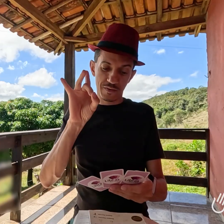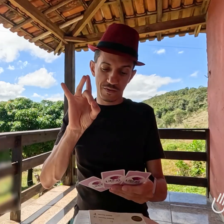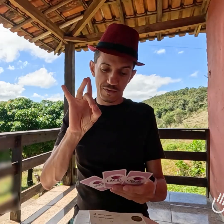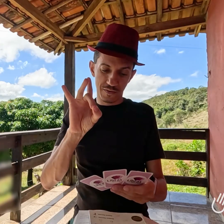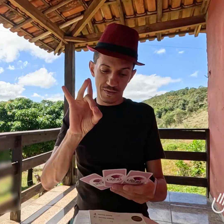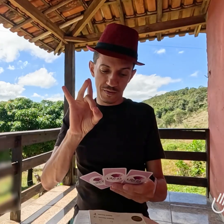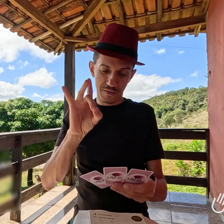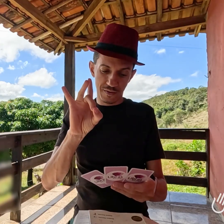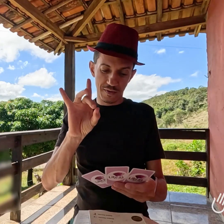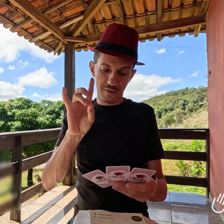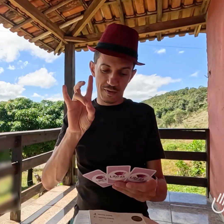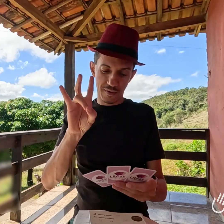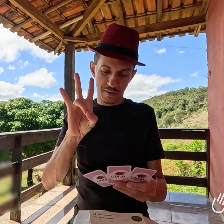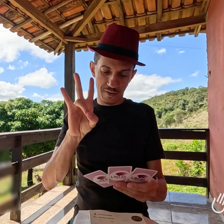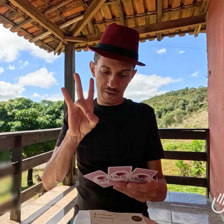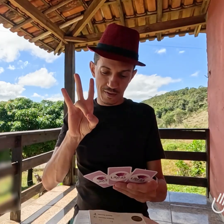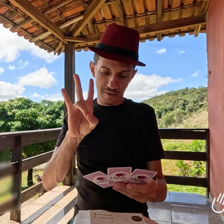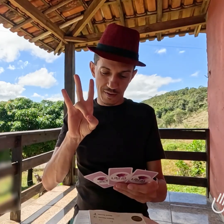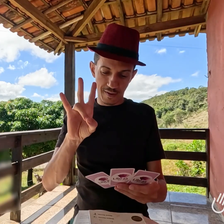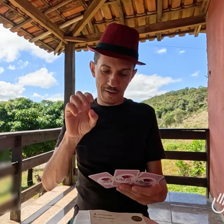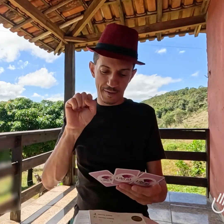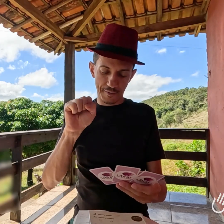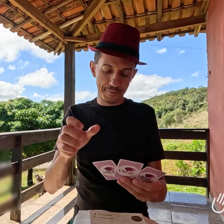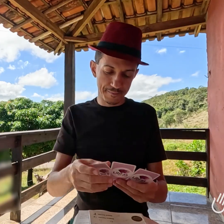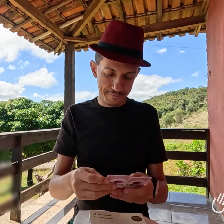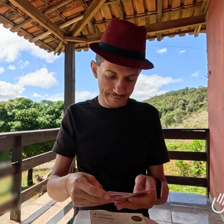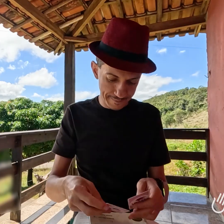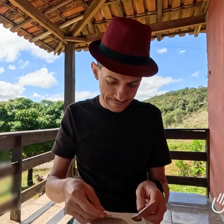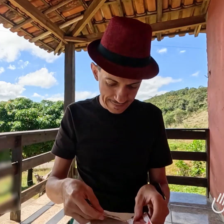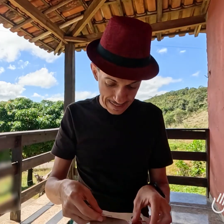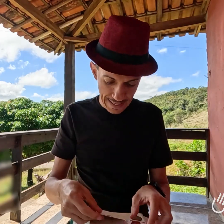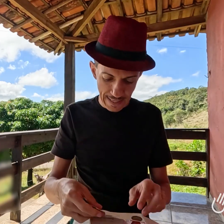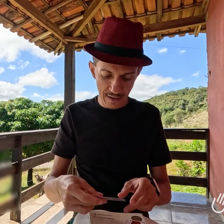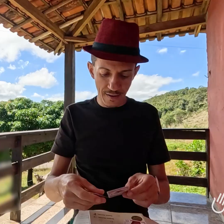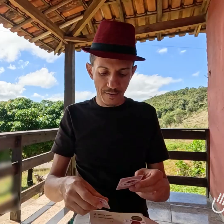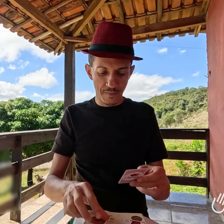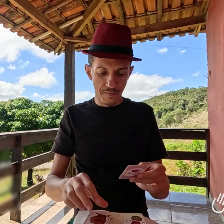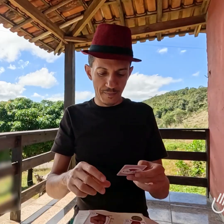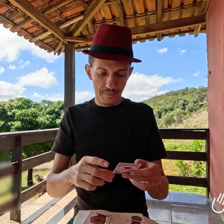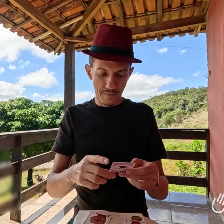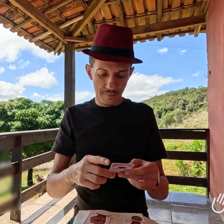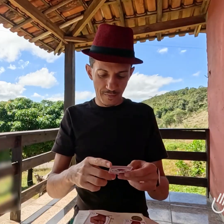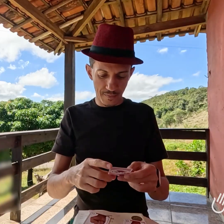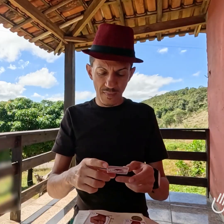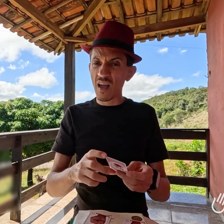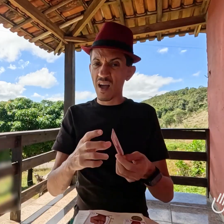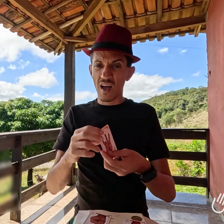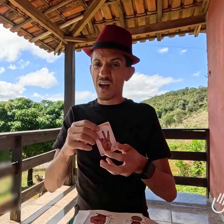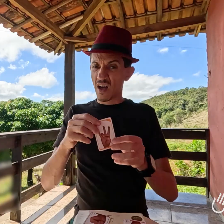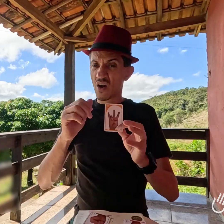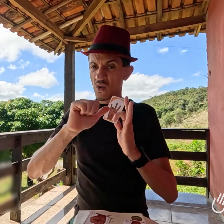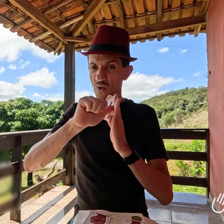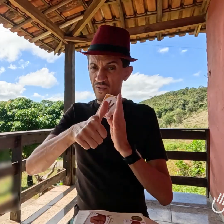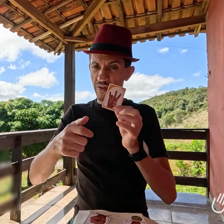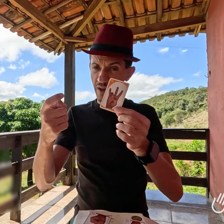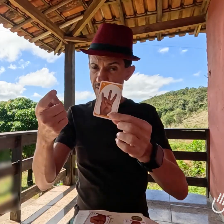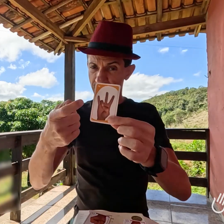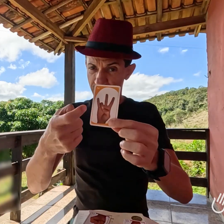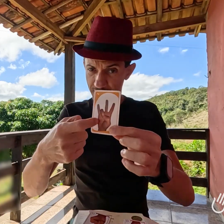configuração, esta outra e essa daqui. Bom, essa